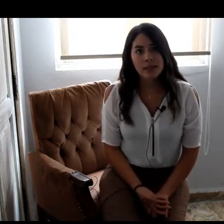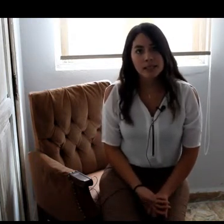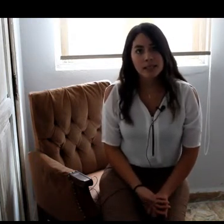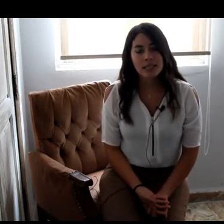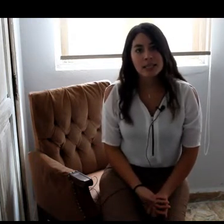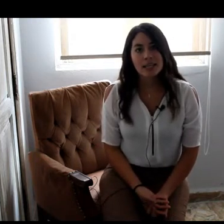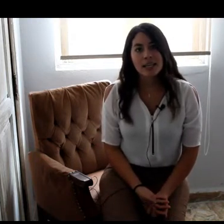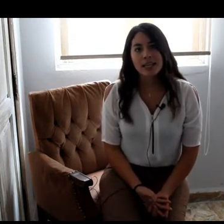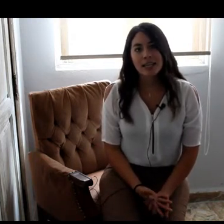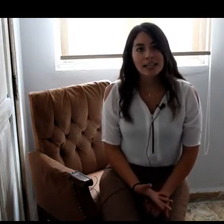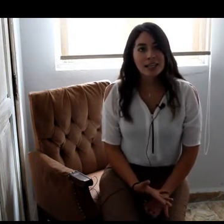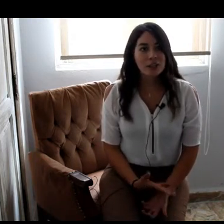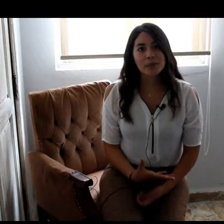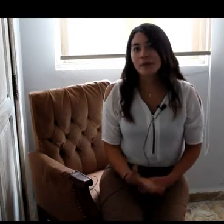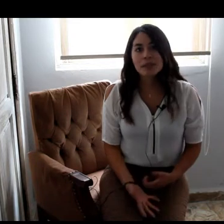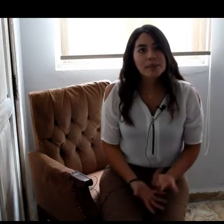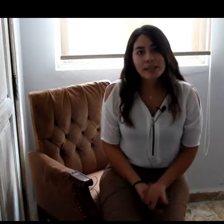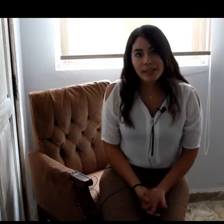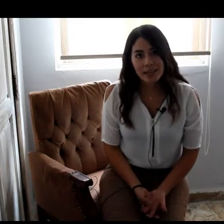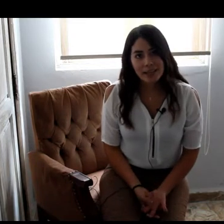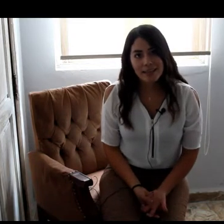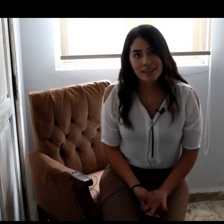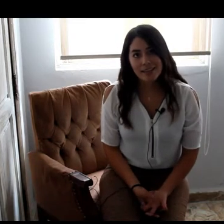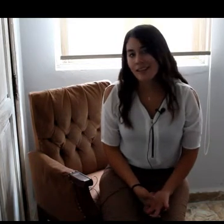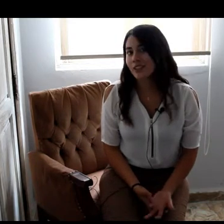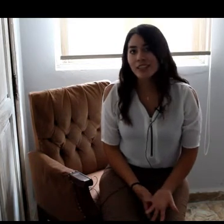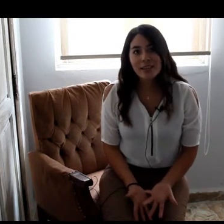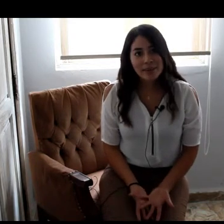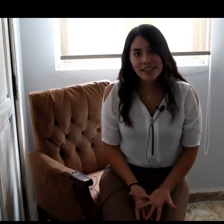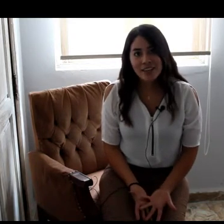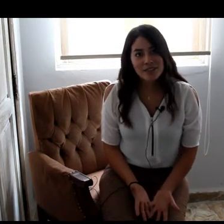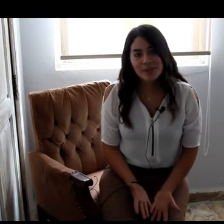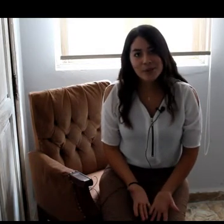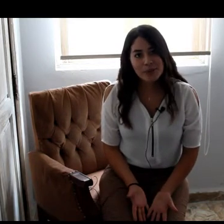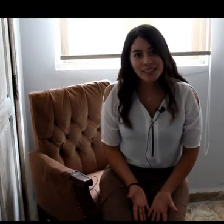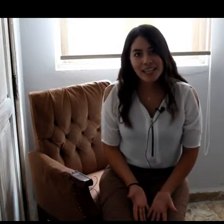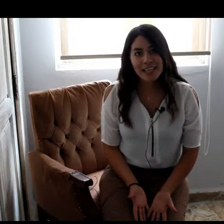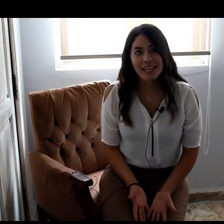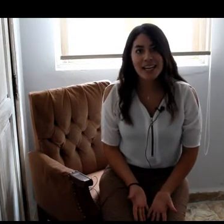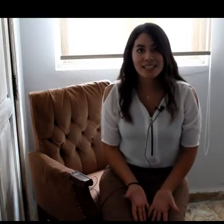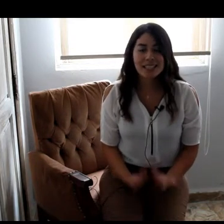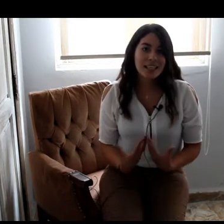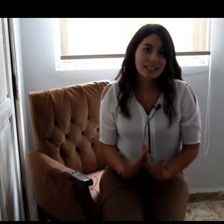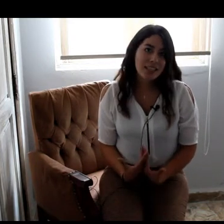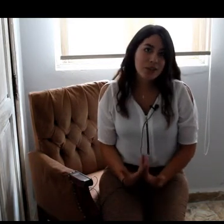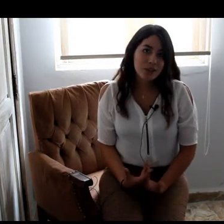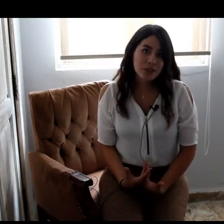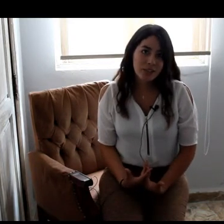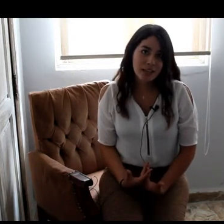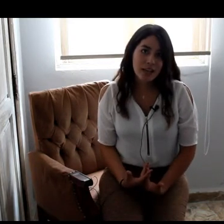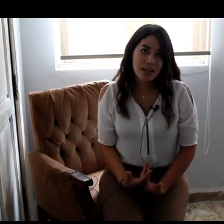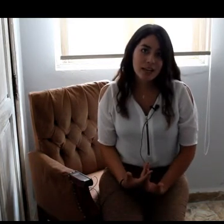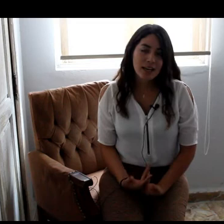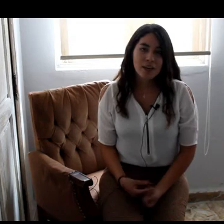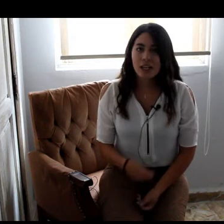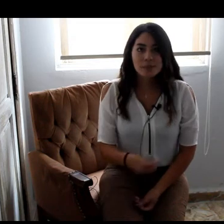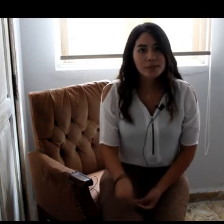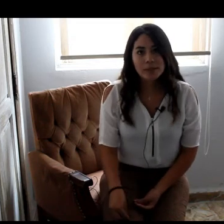de señas. Y nos ponemos a platicar y dentro de esa plática nos damos cuenta que las señas que yo conocía, con las mismas